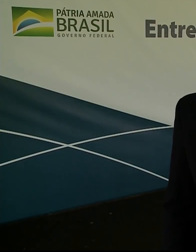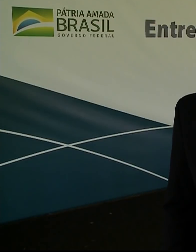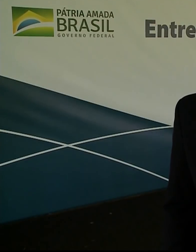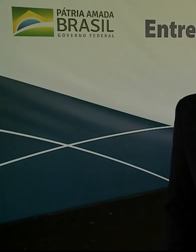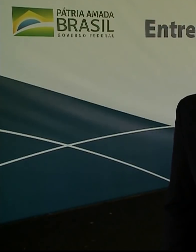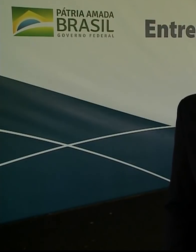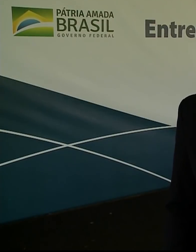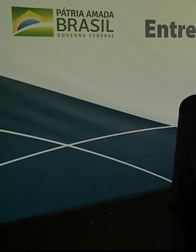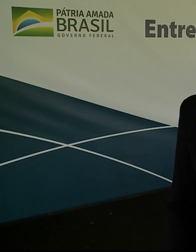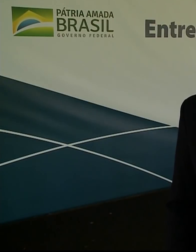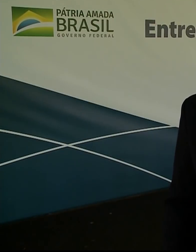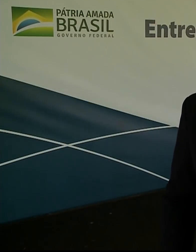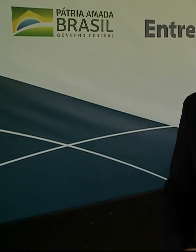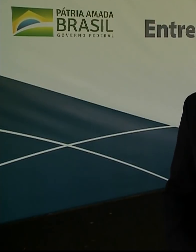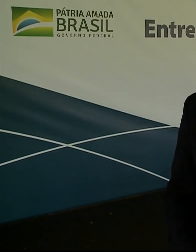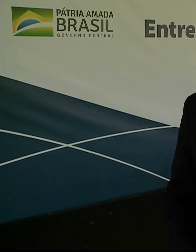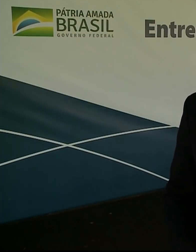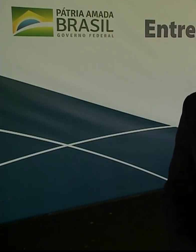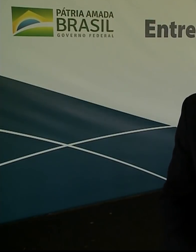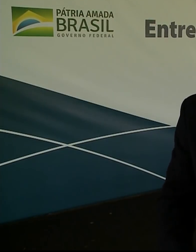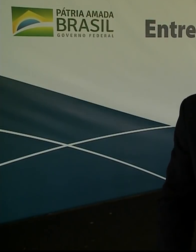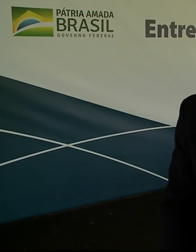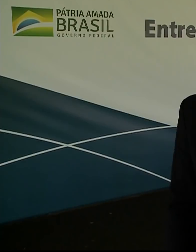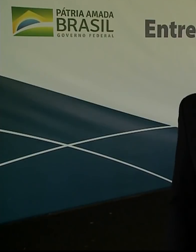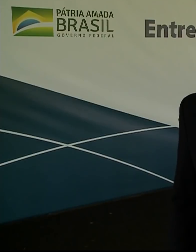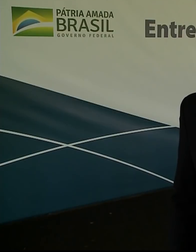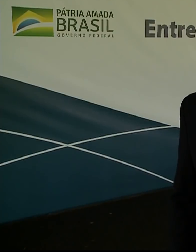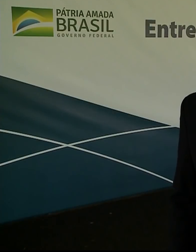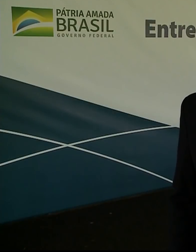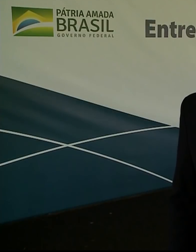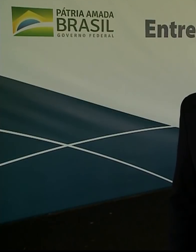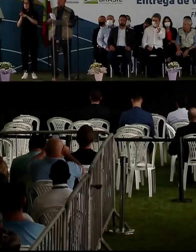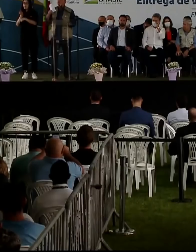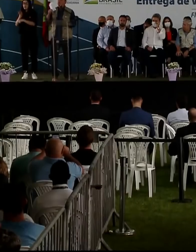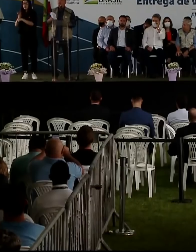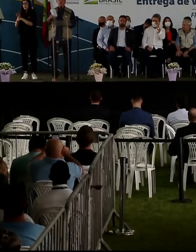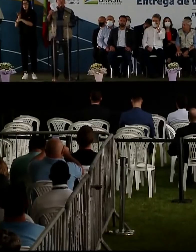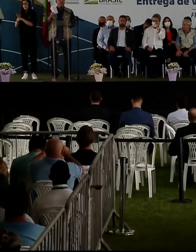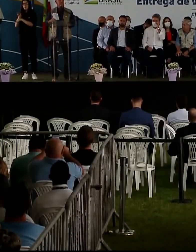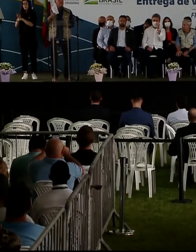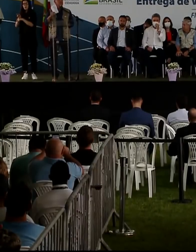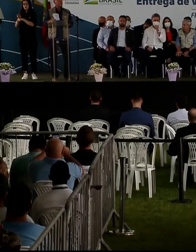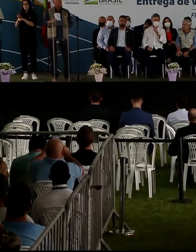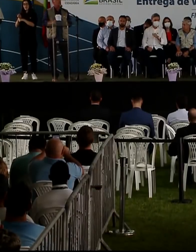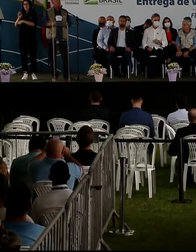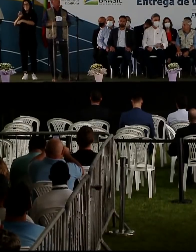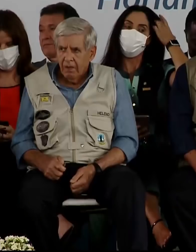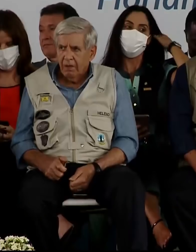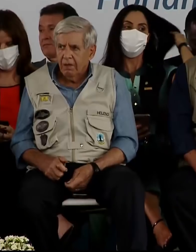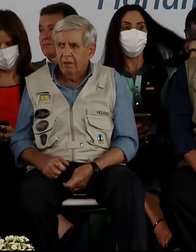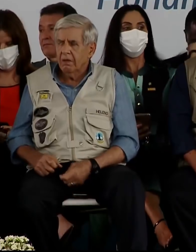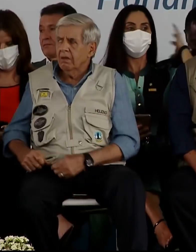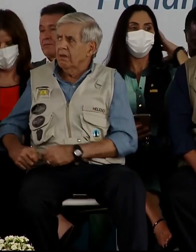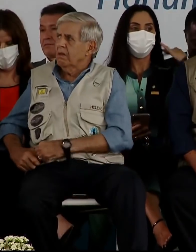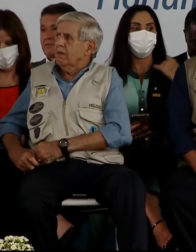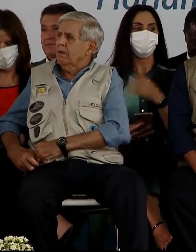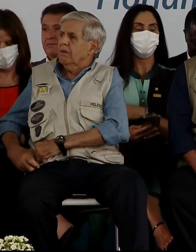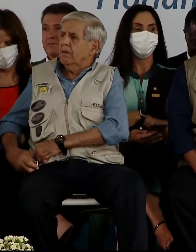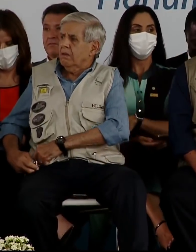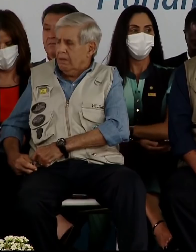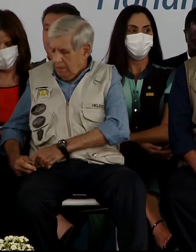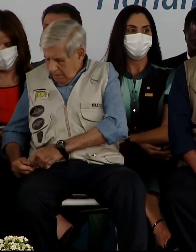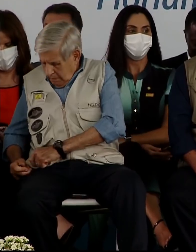e destacou a importância de uma parceria entre o governo e o parlamento. Sem citar nomes, Bolsonaro reclamou